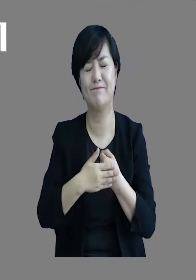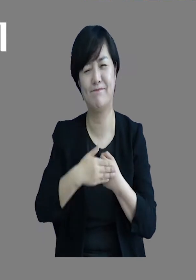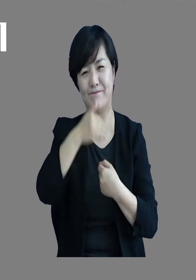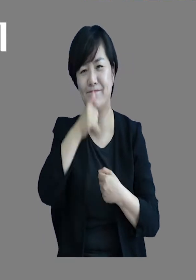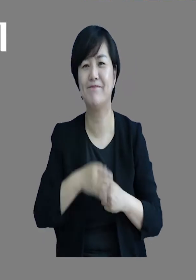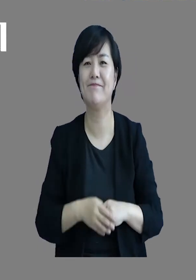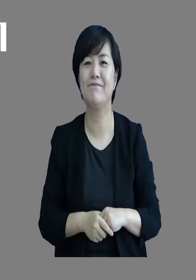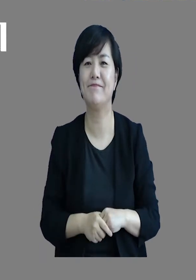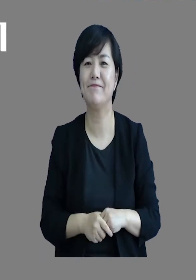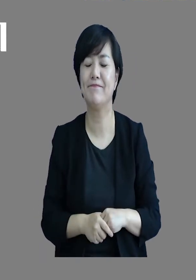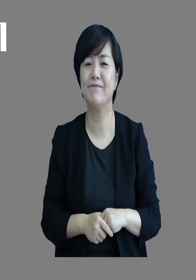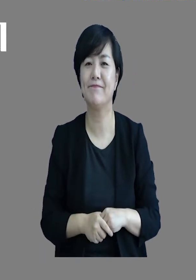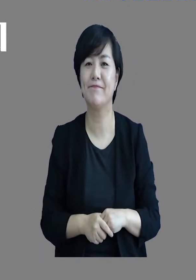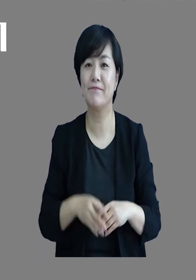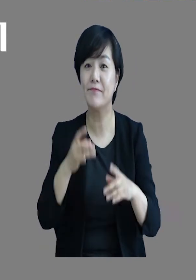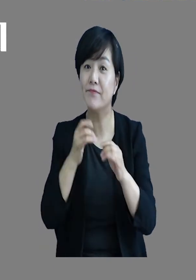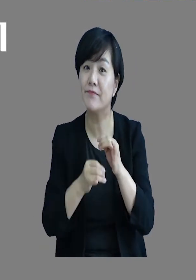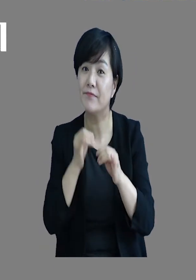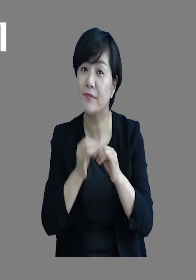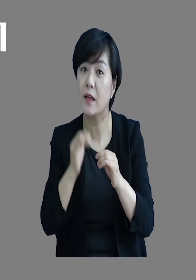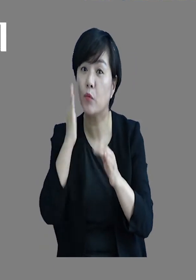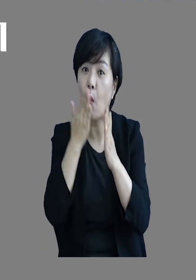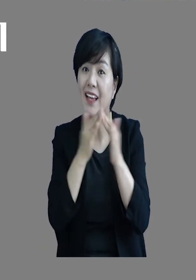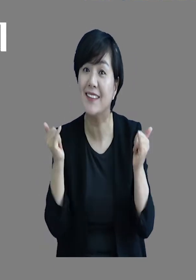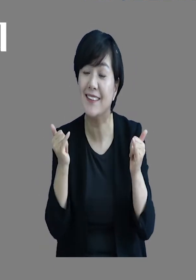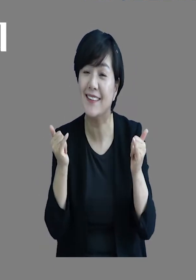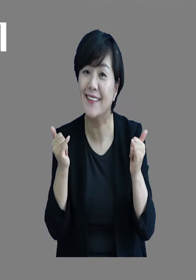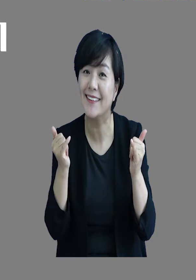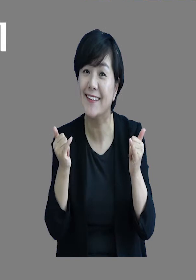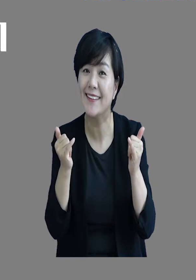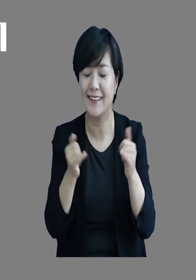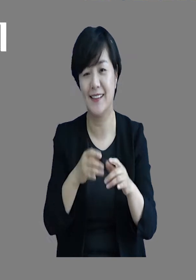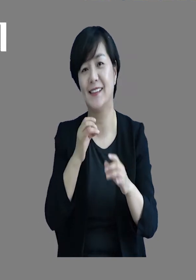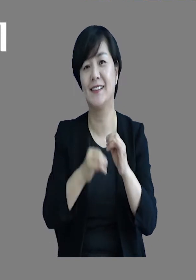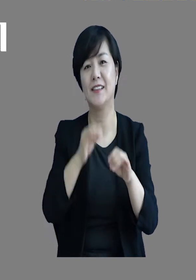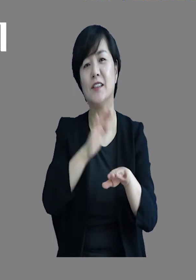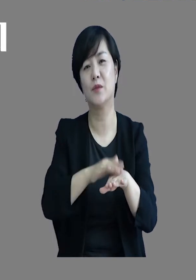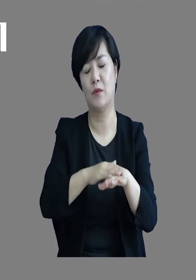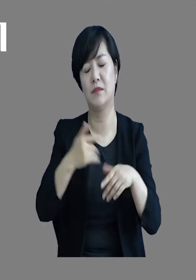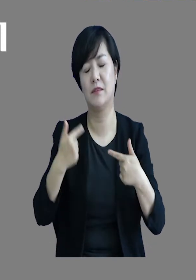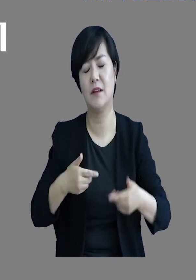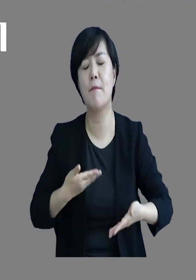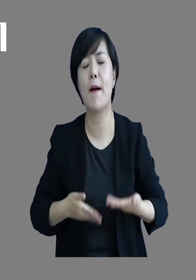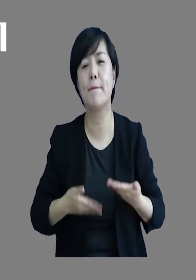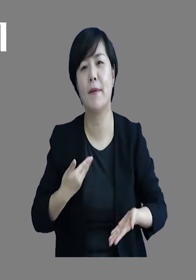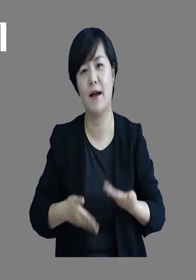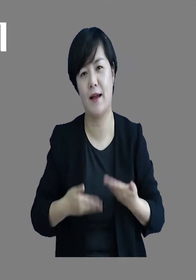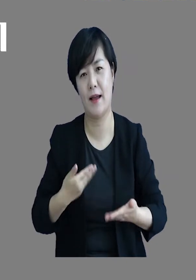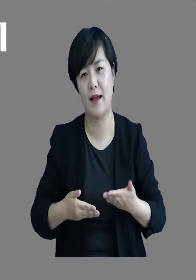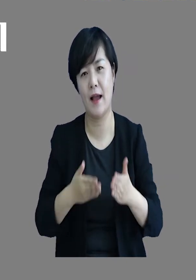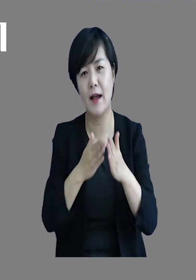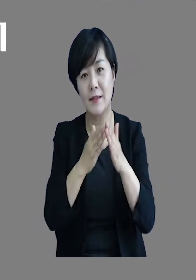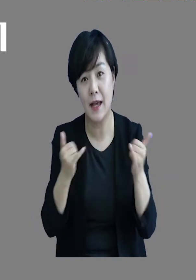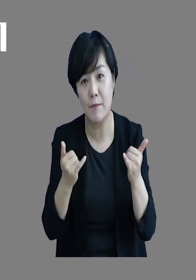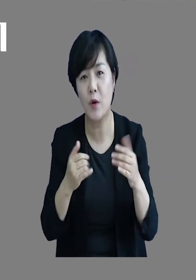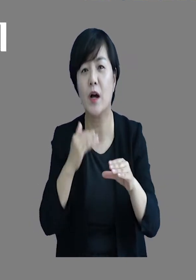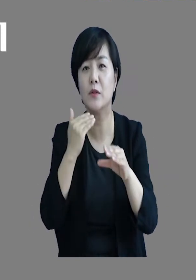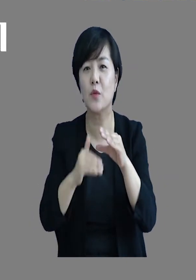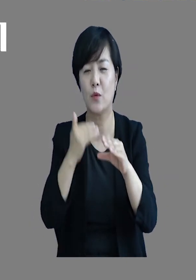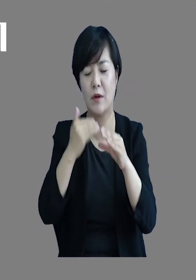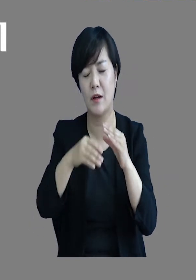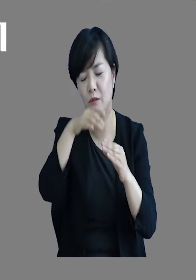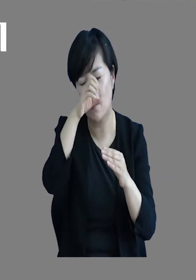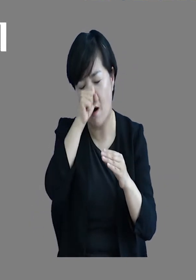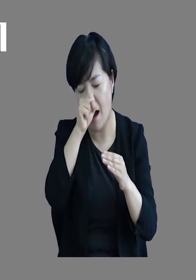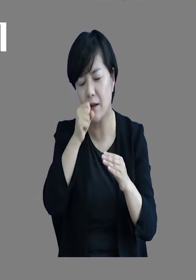있습니다. 시연 씨는 농인입니다. 시연 씨의 손은 늘 바쁩니다. 사람들과 소통하기를